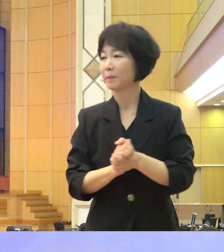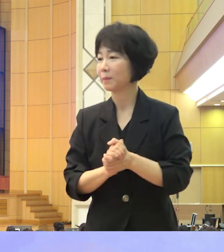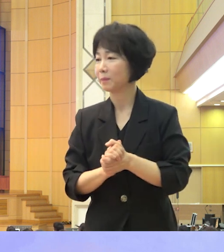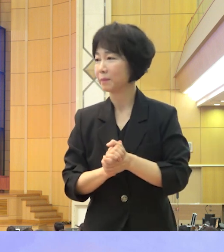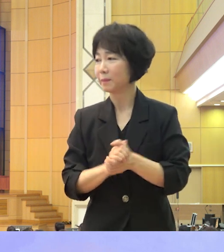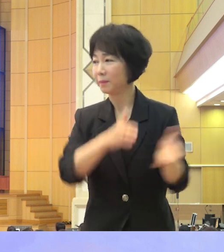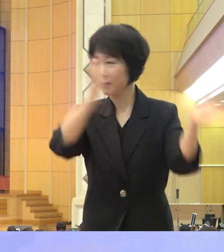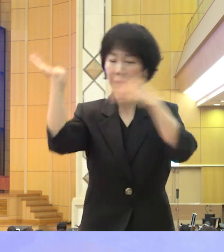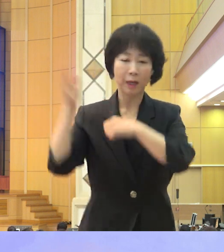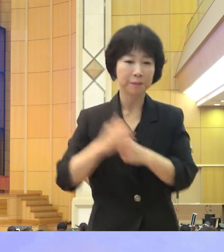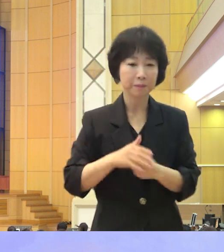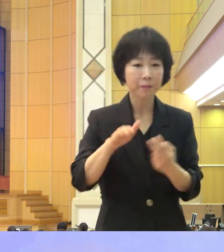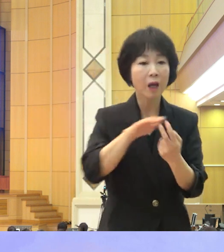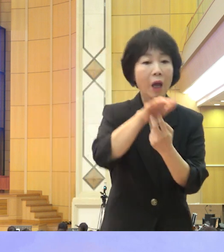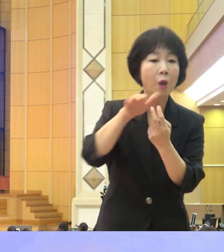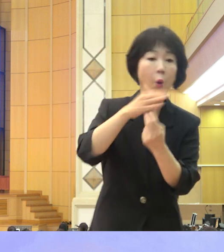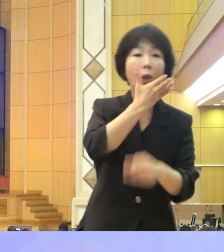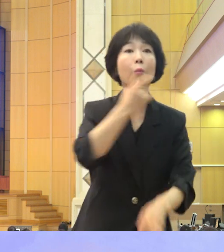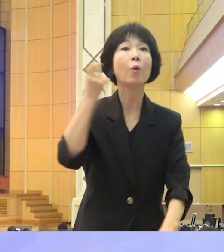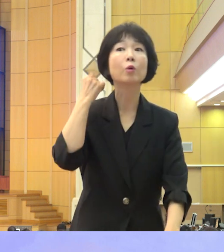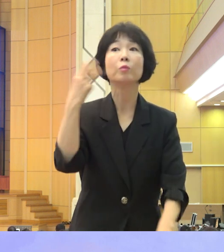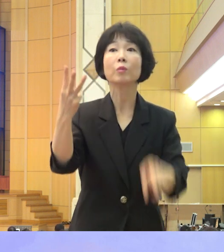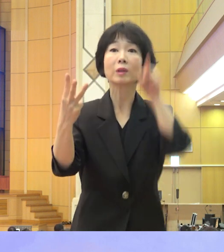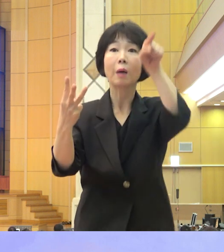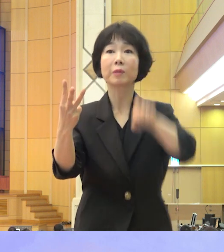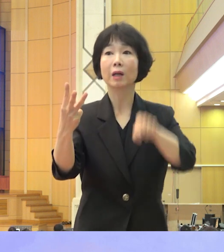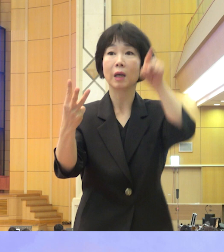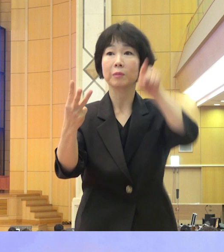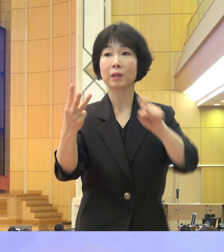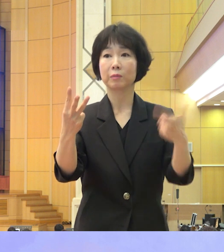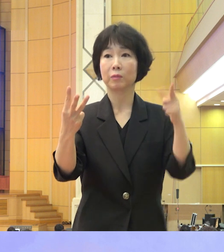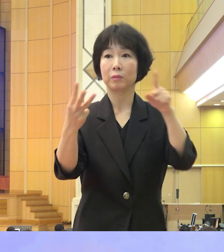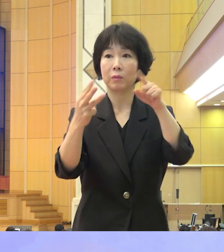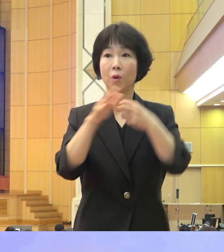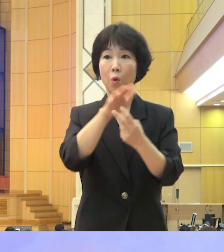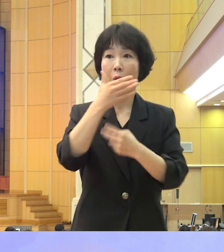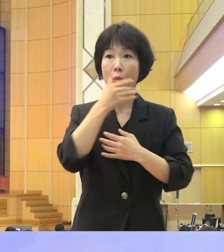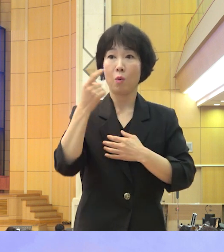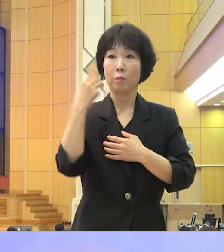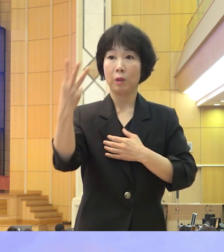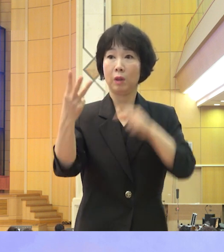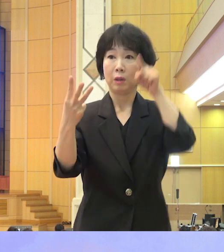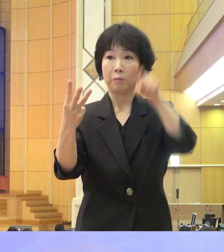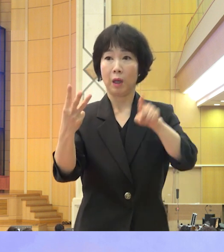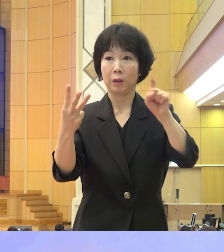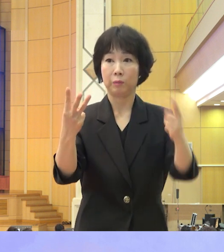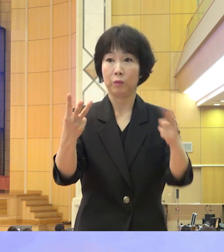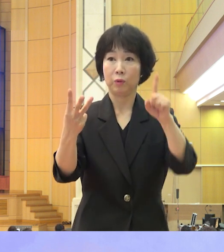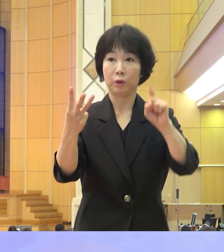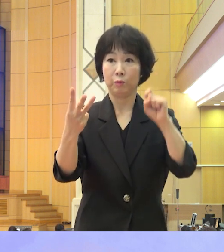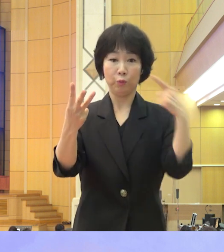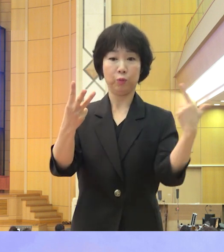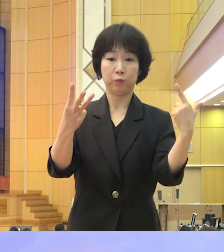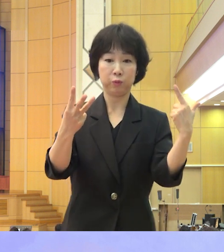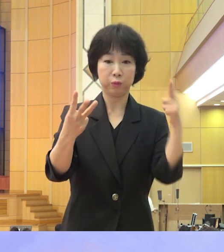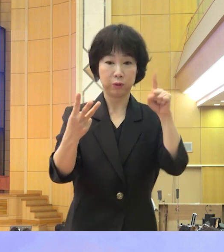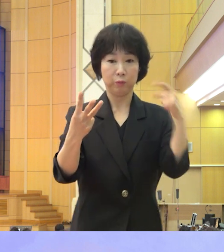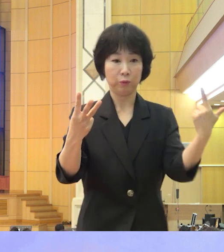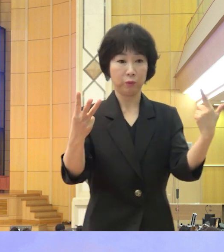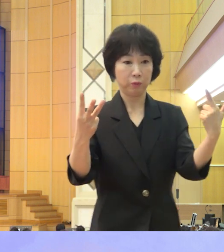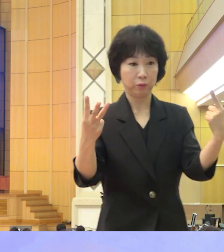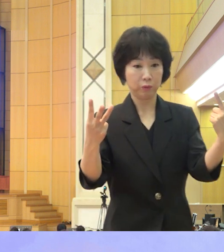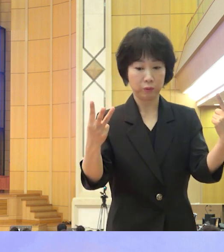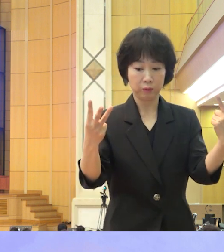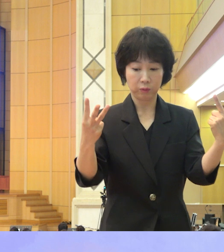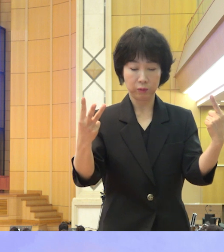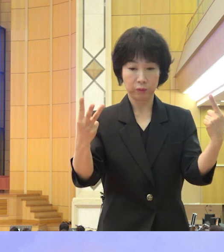요한복음 3장 16절 보겠습니다. 요한복음 3장 16절 145페이지